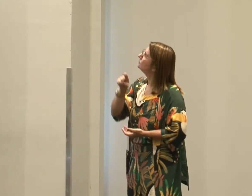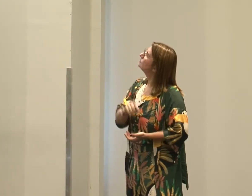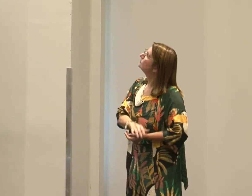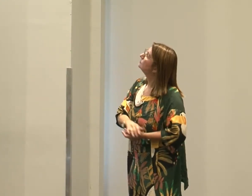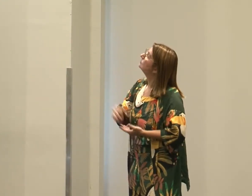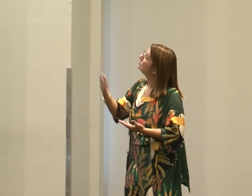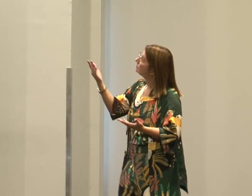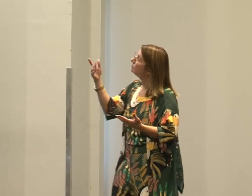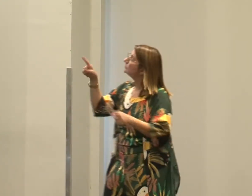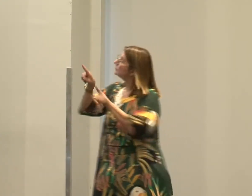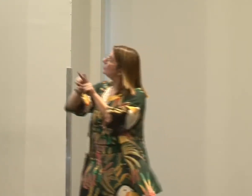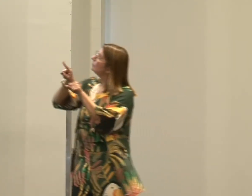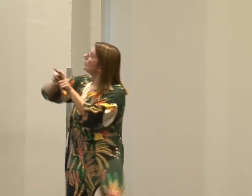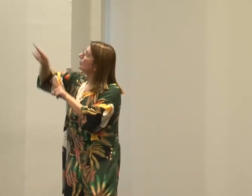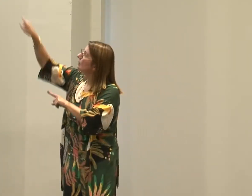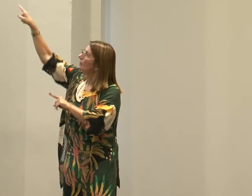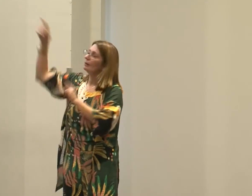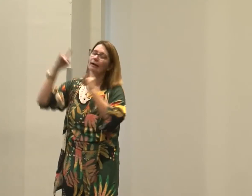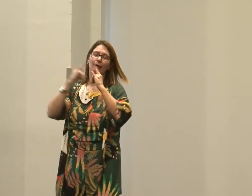passar.